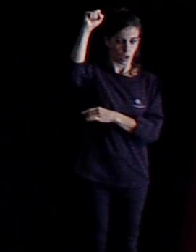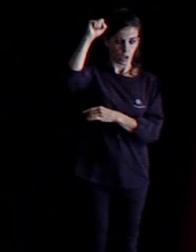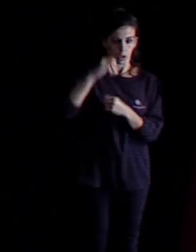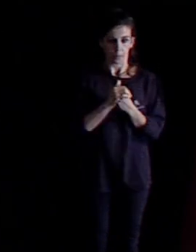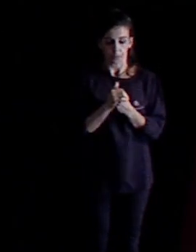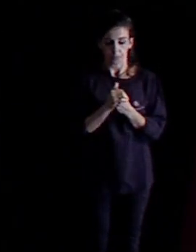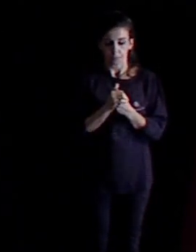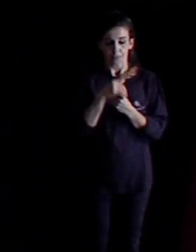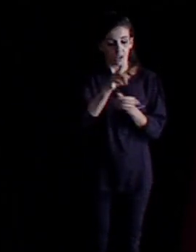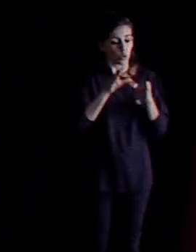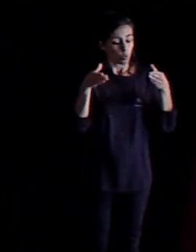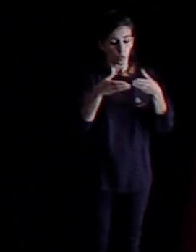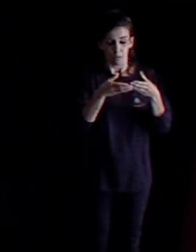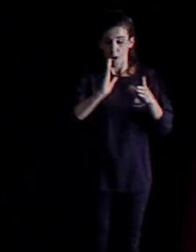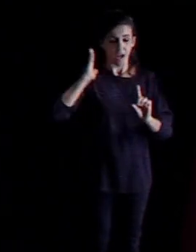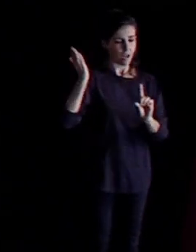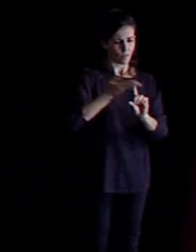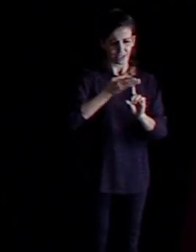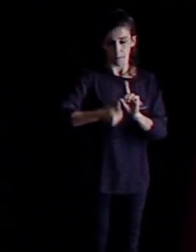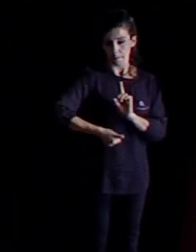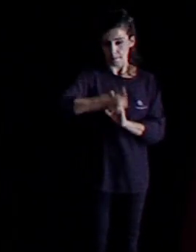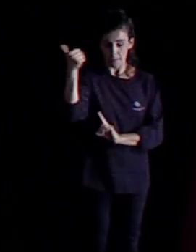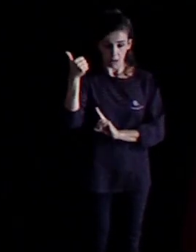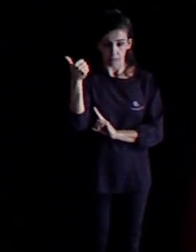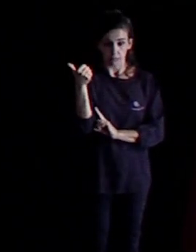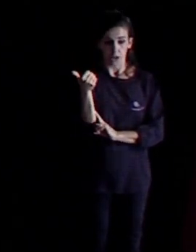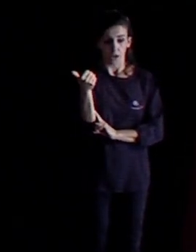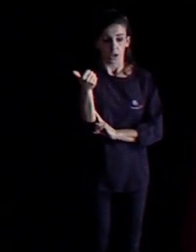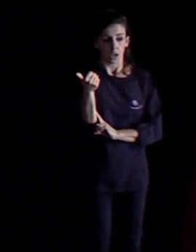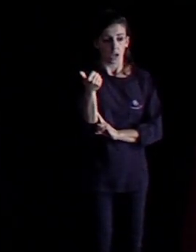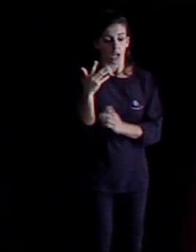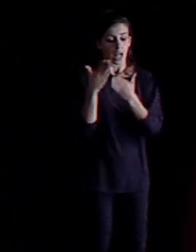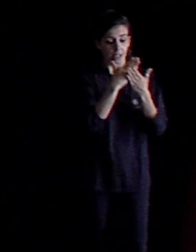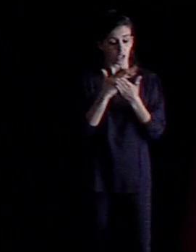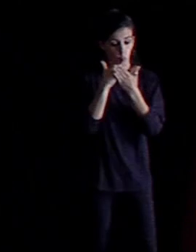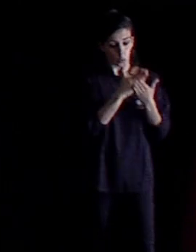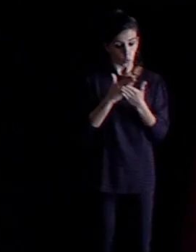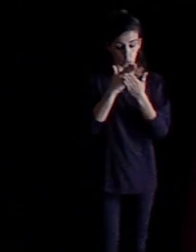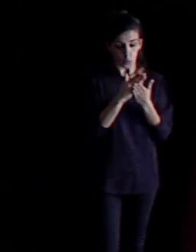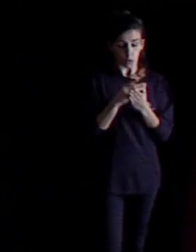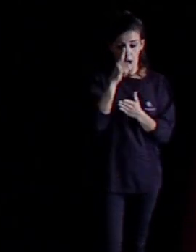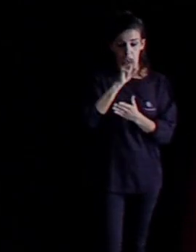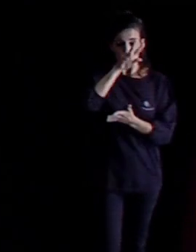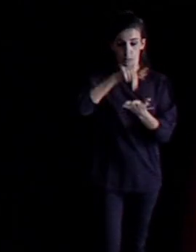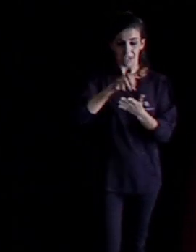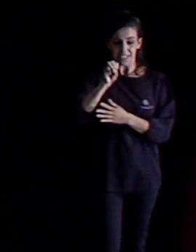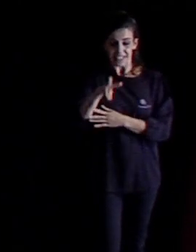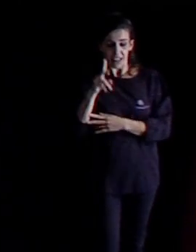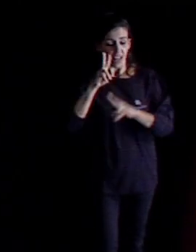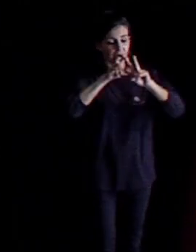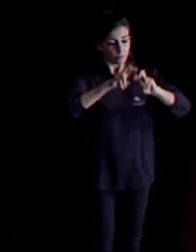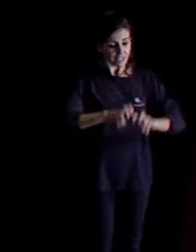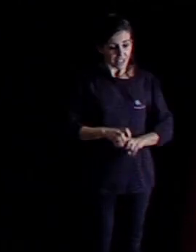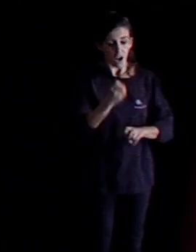Es la población más afectada. De hecho, con el estudio de Frederick del 2013, investiga 4 dominios de